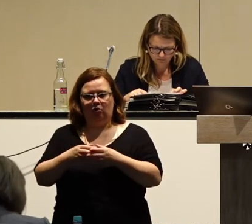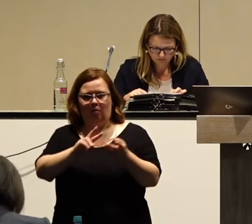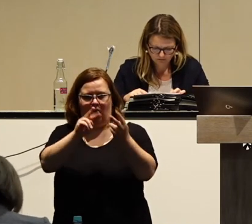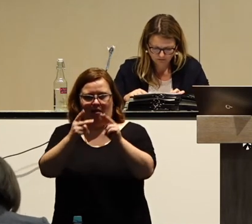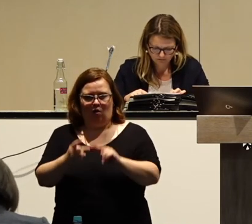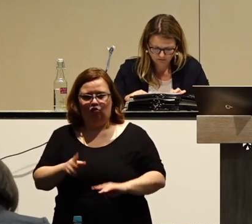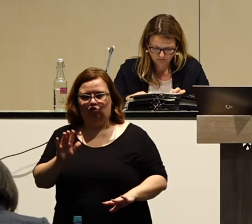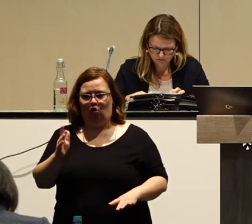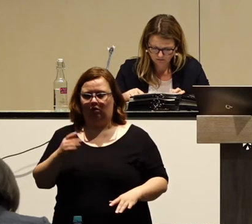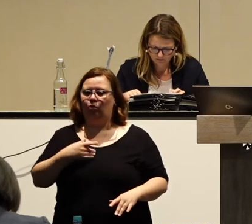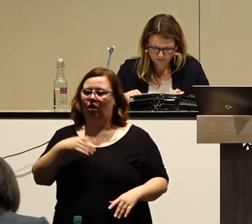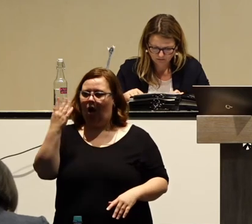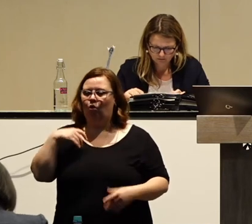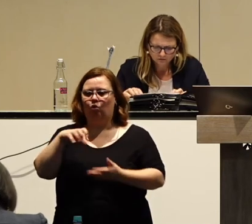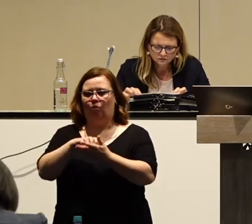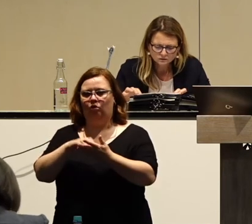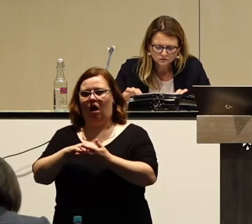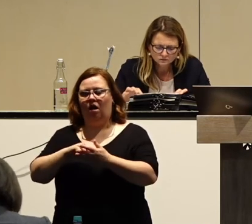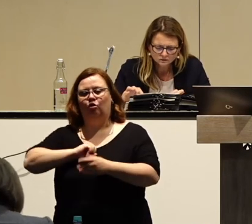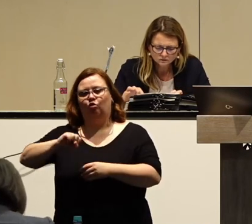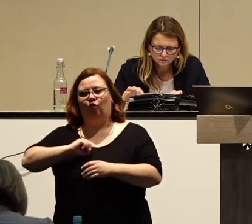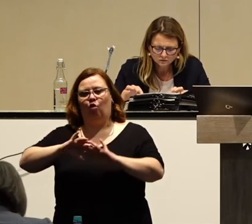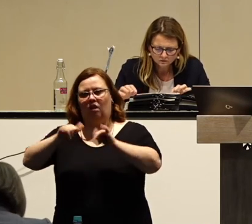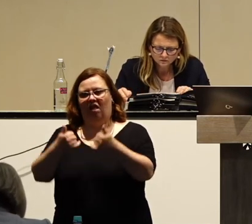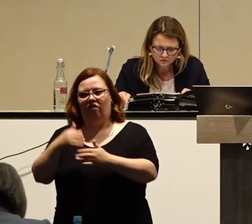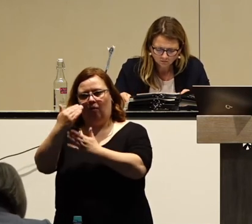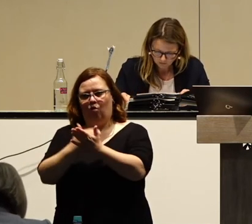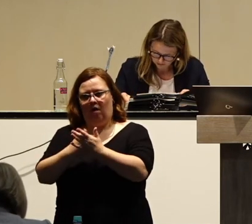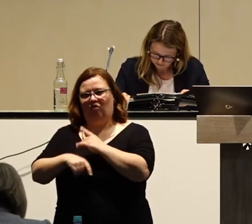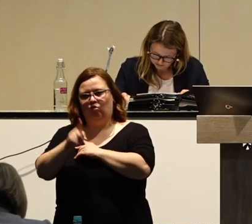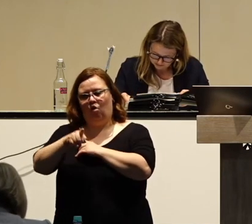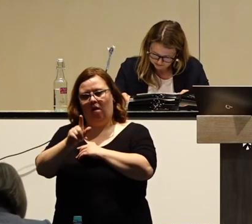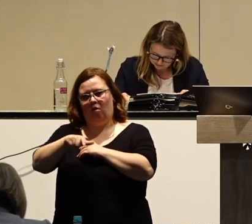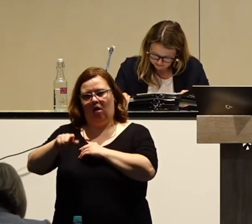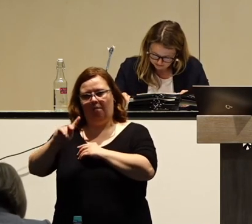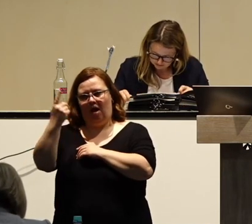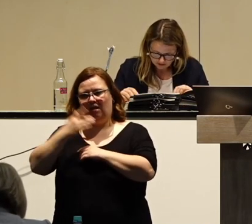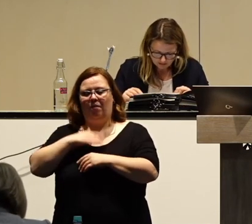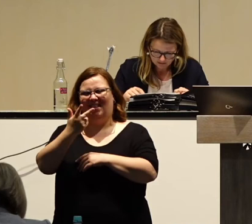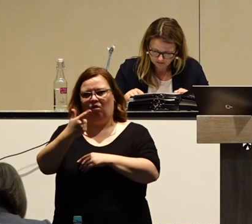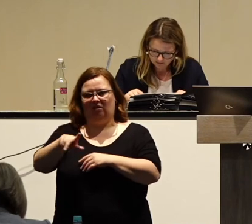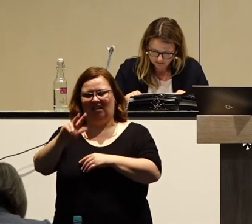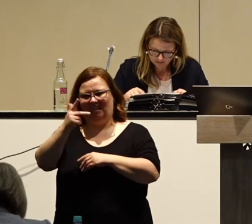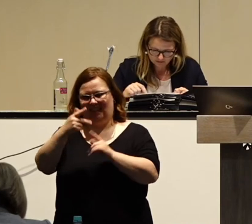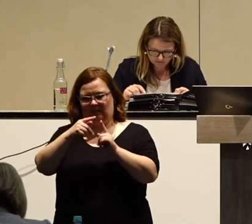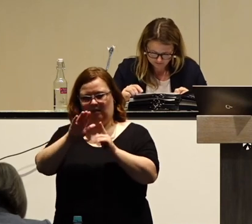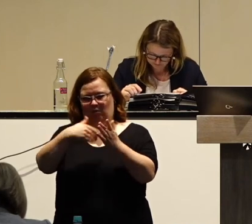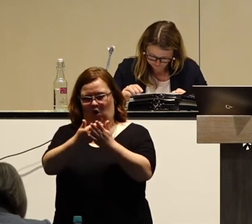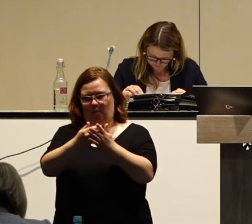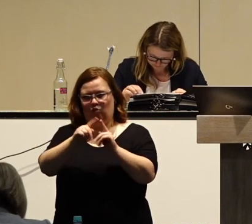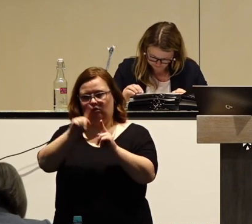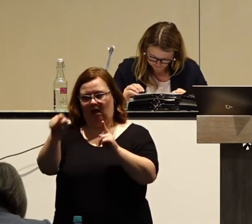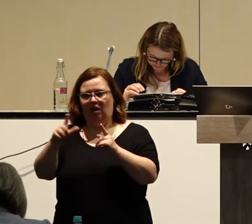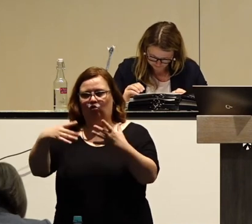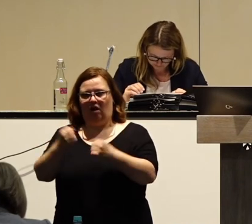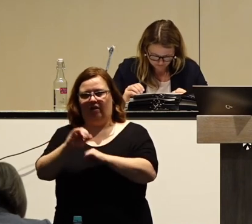zu arbeiten. Wir haben damals das kommunale Soforthilfeprogramm des Oberbürgermeisters, die Vorlage am 23.03. bekommen und haben es